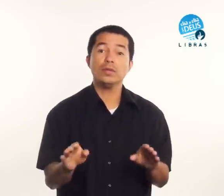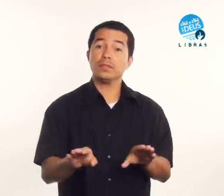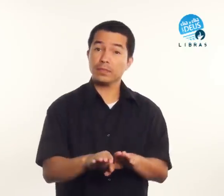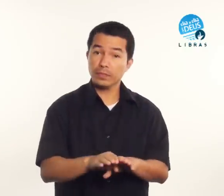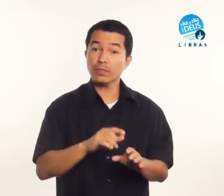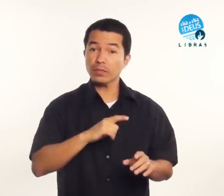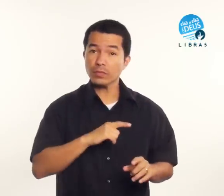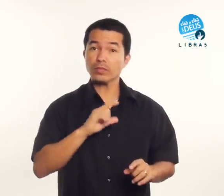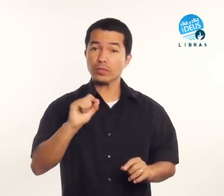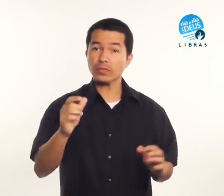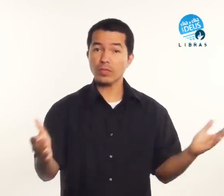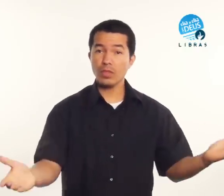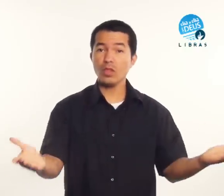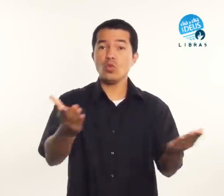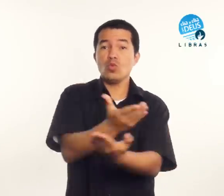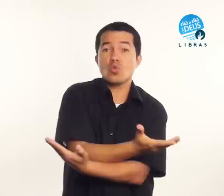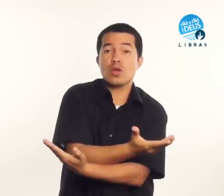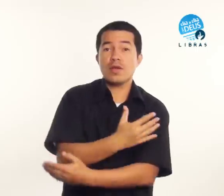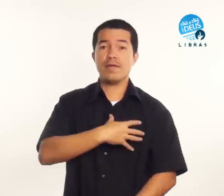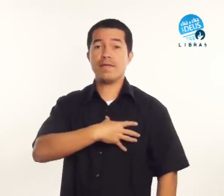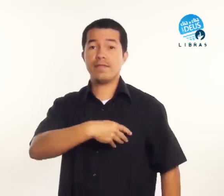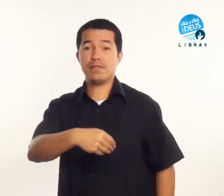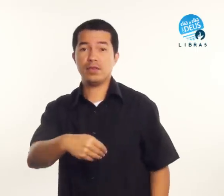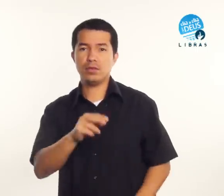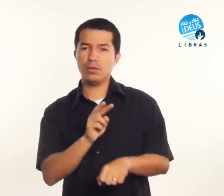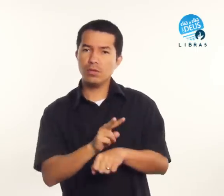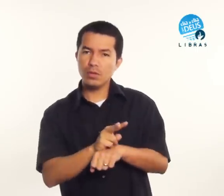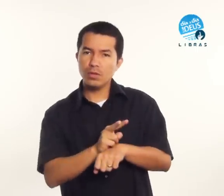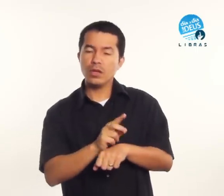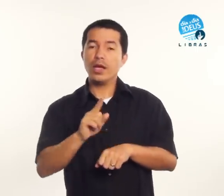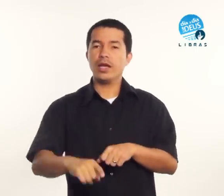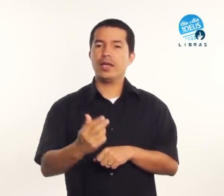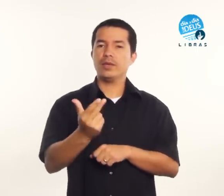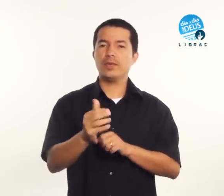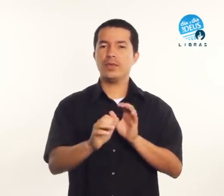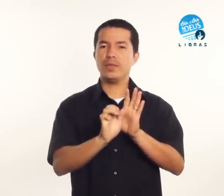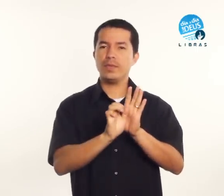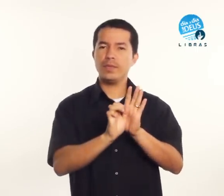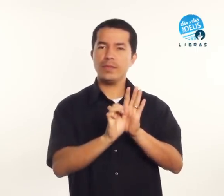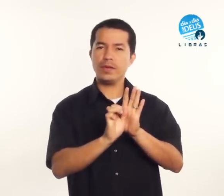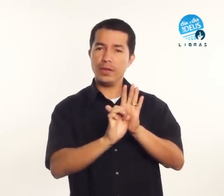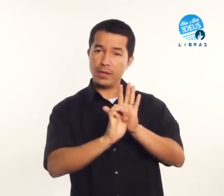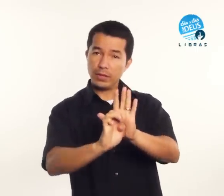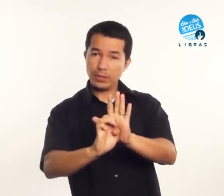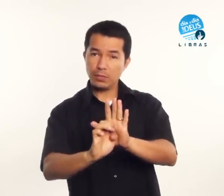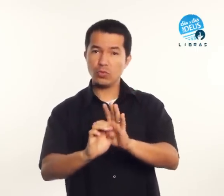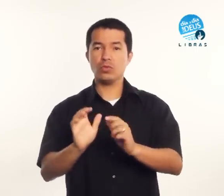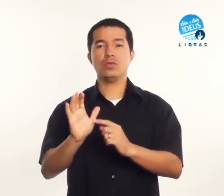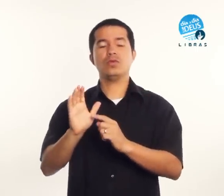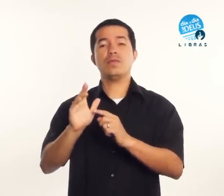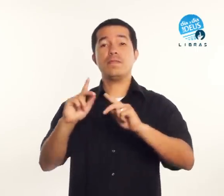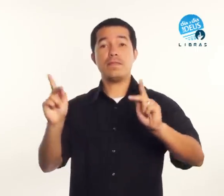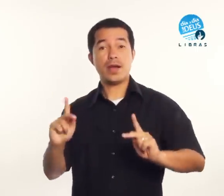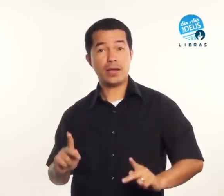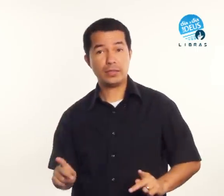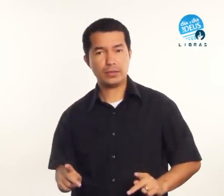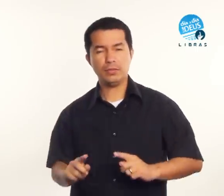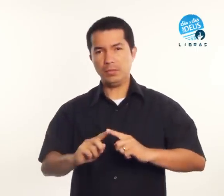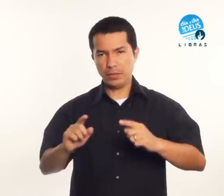filho menor daquele líder da outra tribo e criava como seu filho. E aquela criança era chamada de